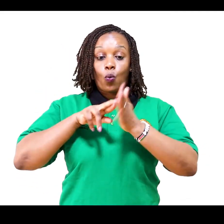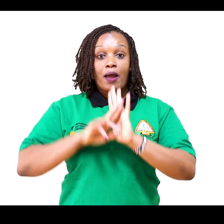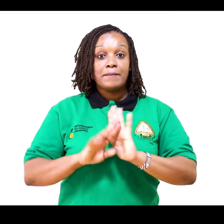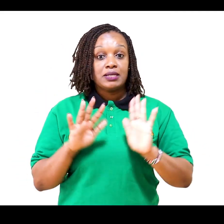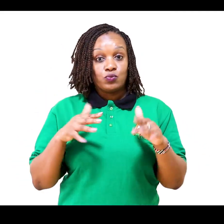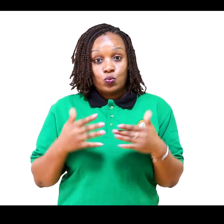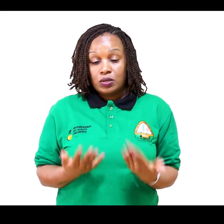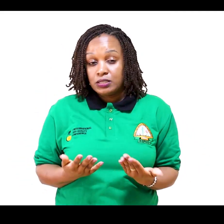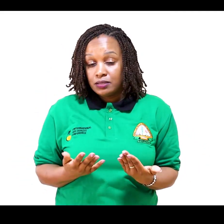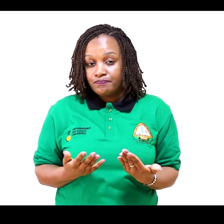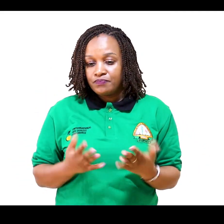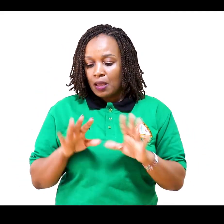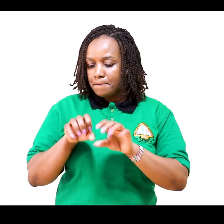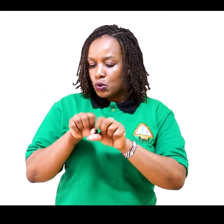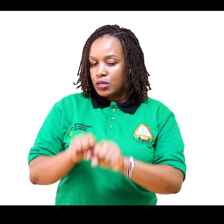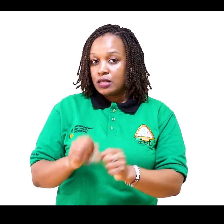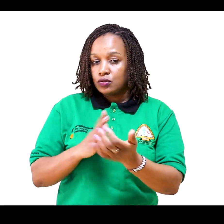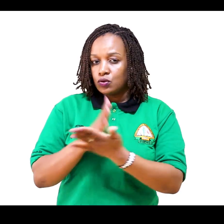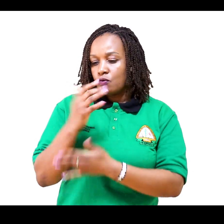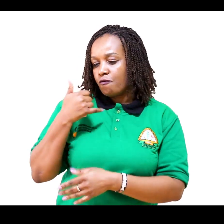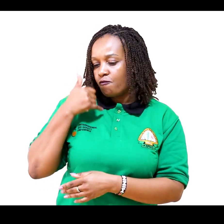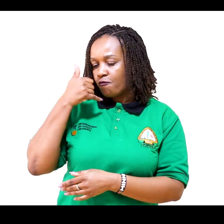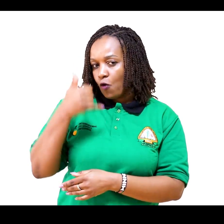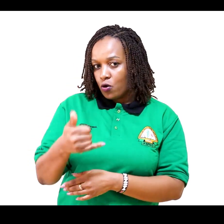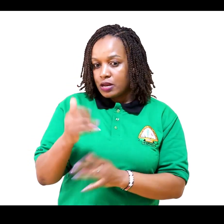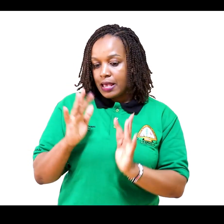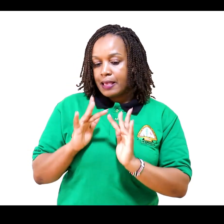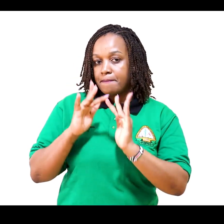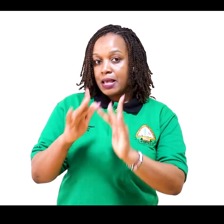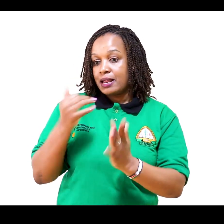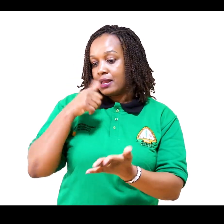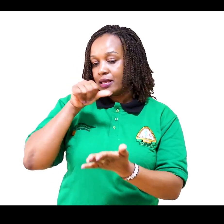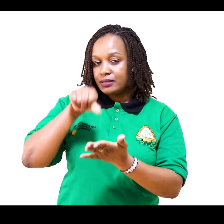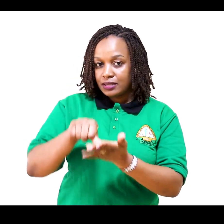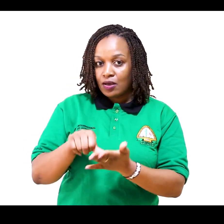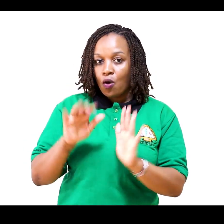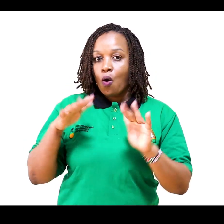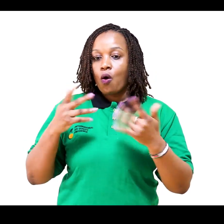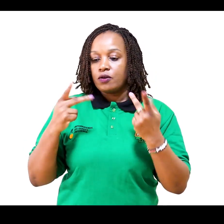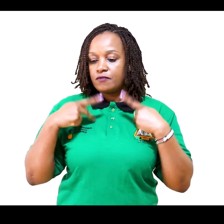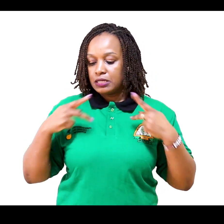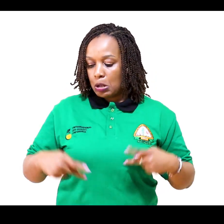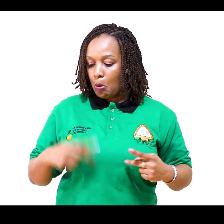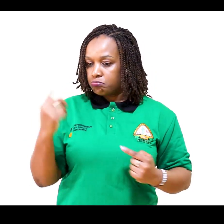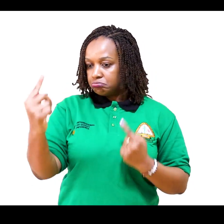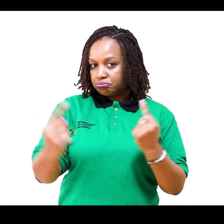ni kuhifadhi nafasi kupitia simu, barua pepe, barua au matembezi ya kimwili